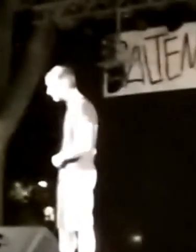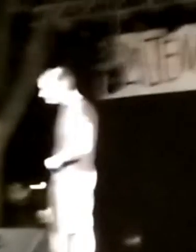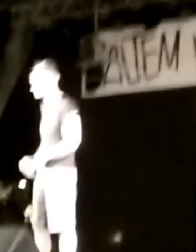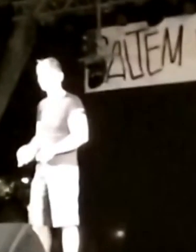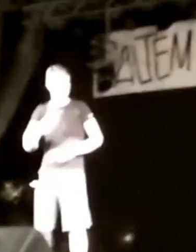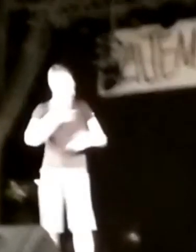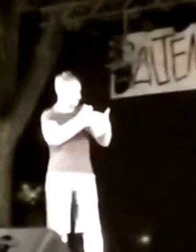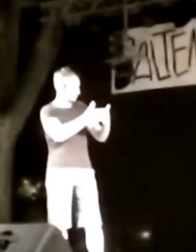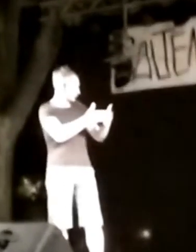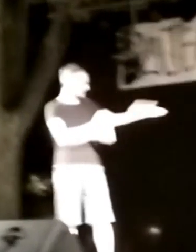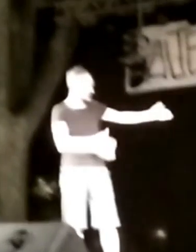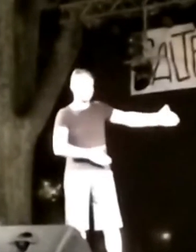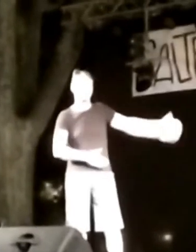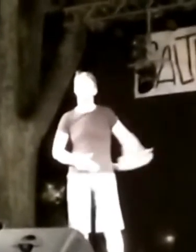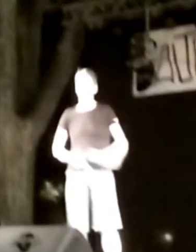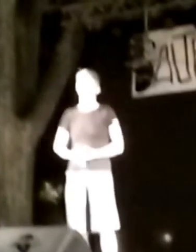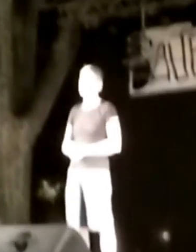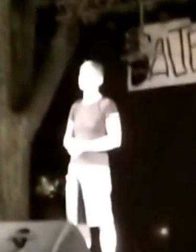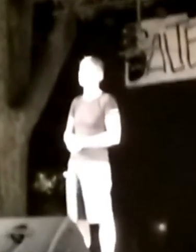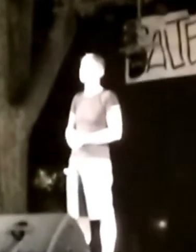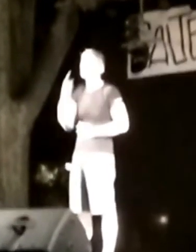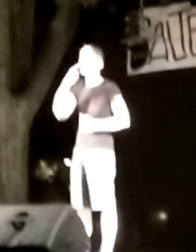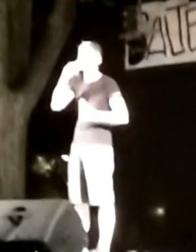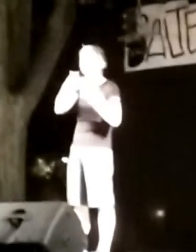i ja. Ja?